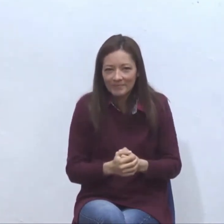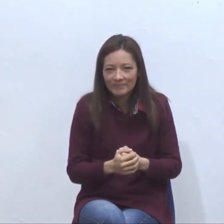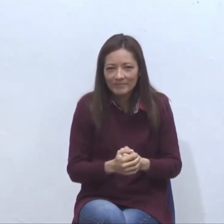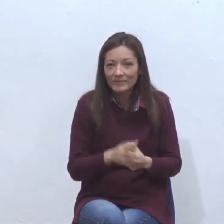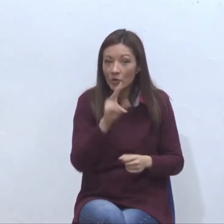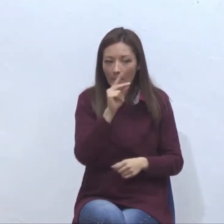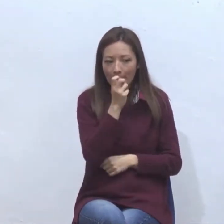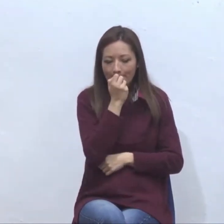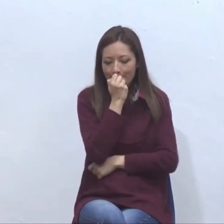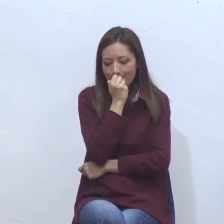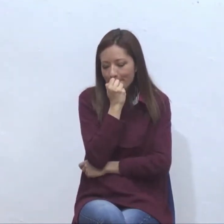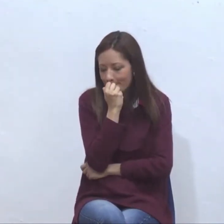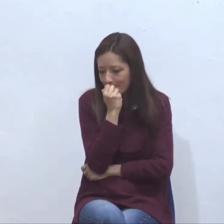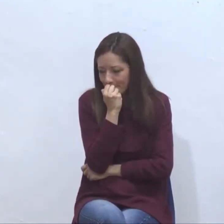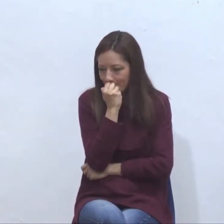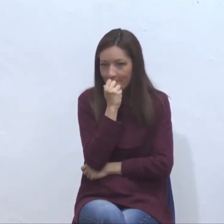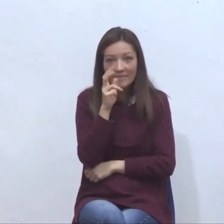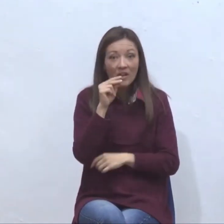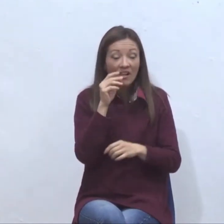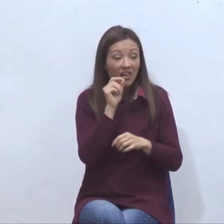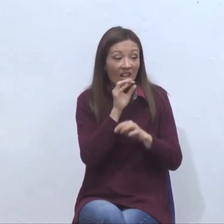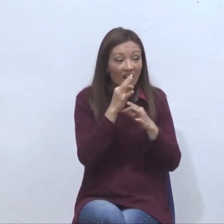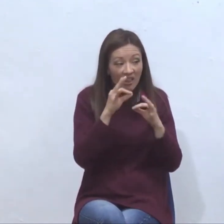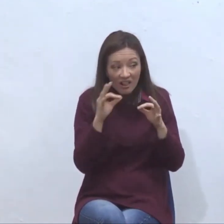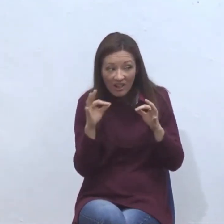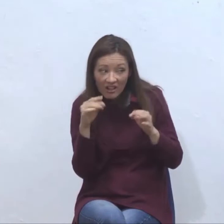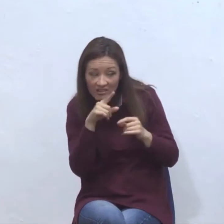No se calle, no murmure.